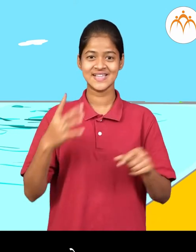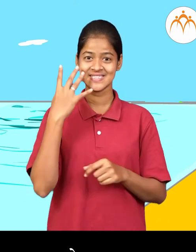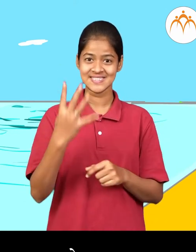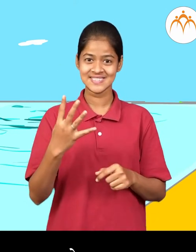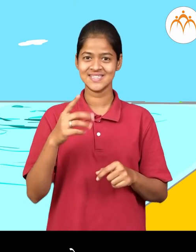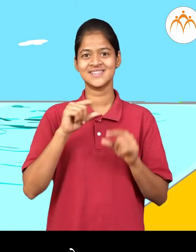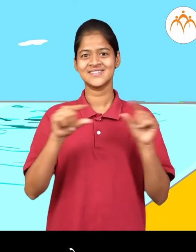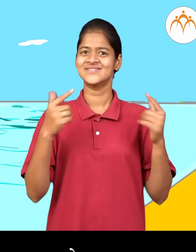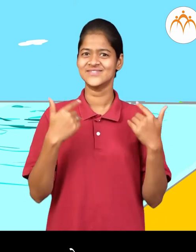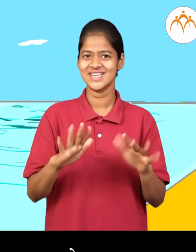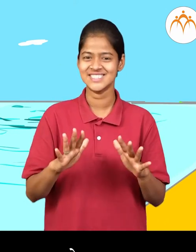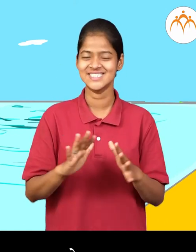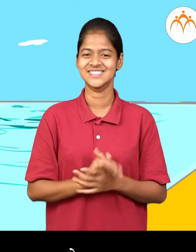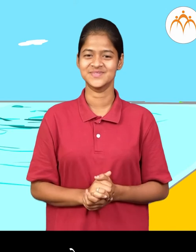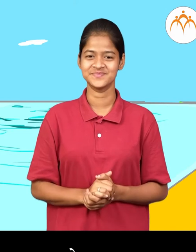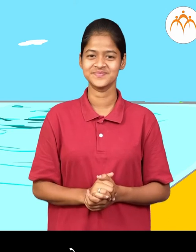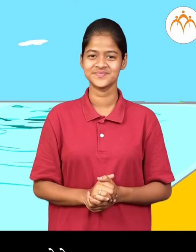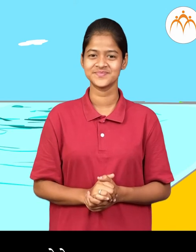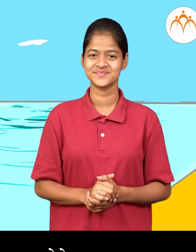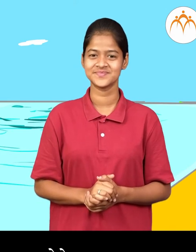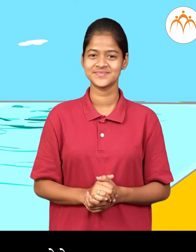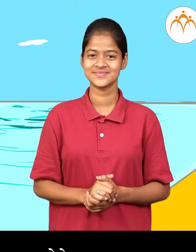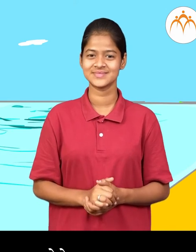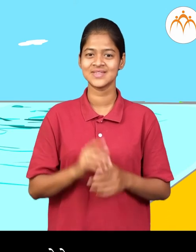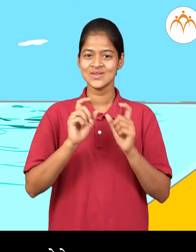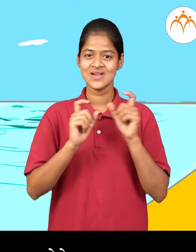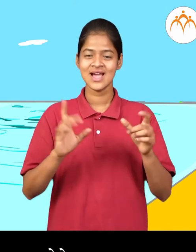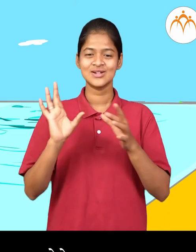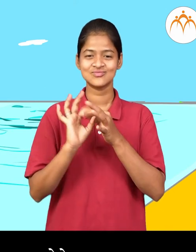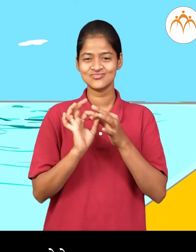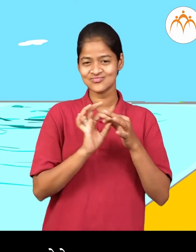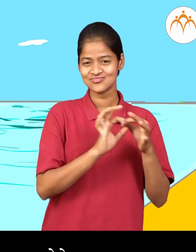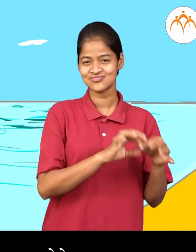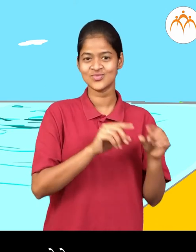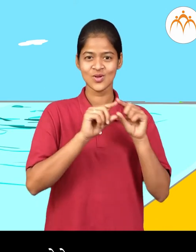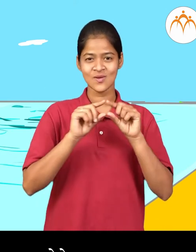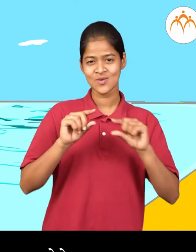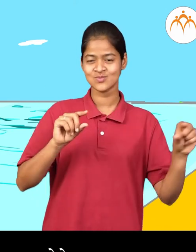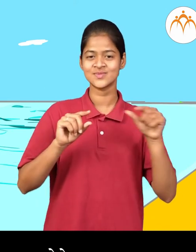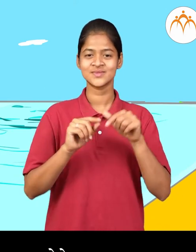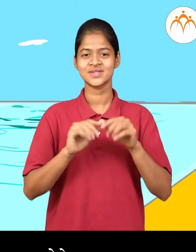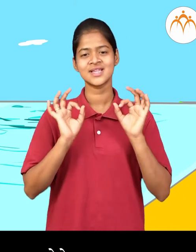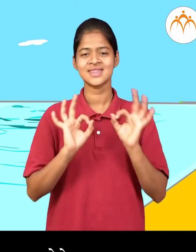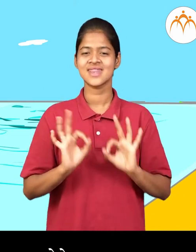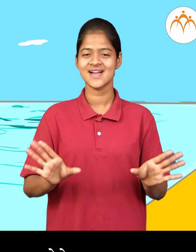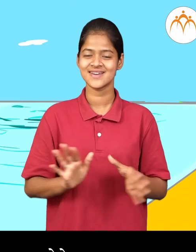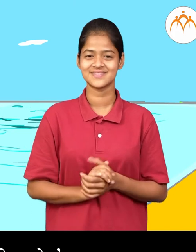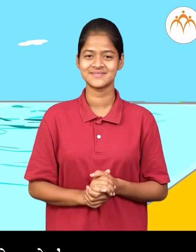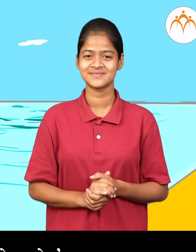शारलेट ओं कि ऐसे शब्द जोड़ों वाक्य तैयार होते हैं एक